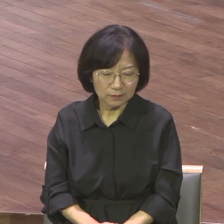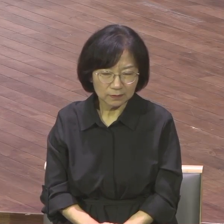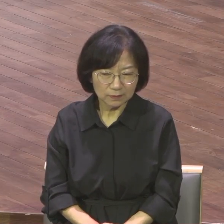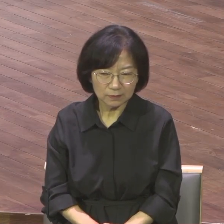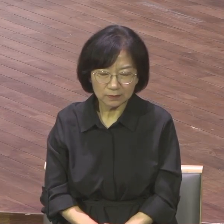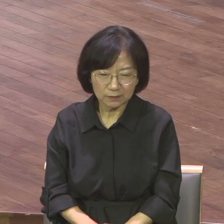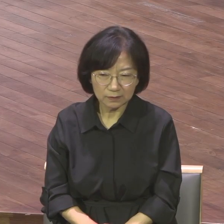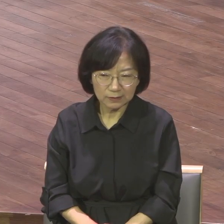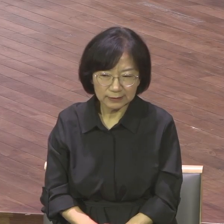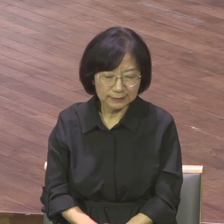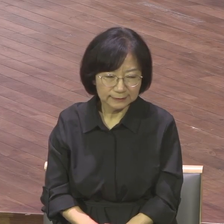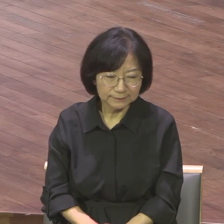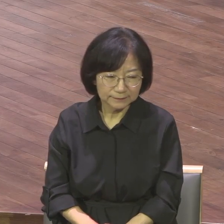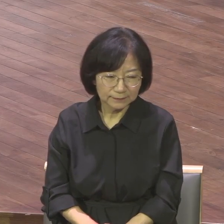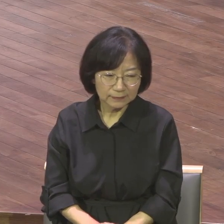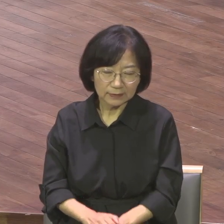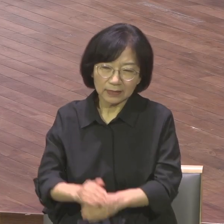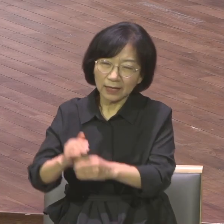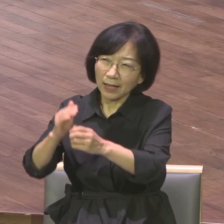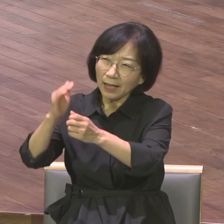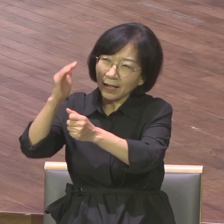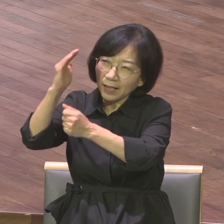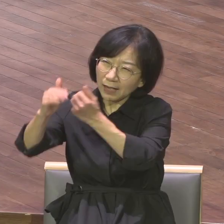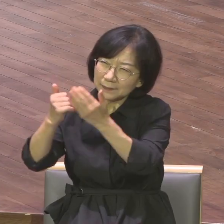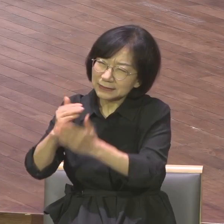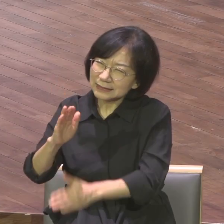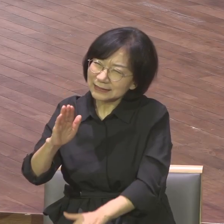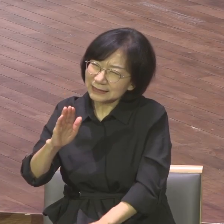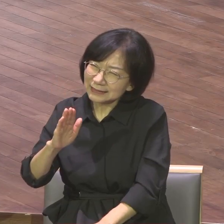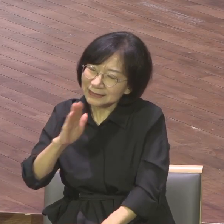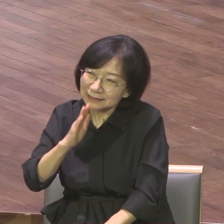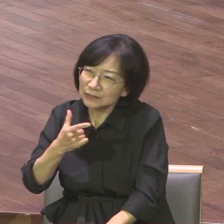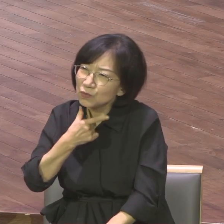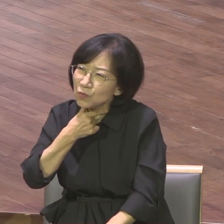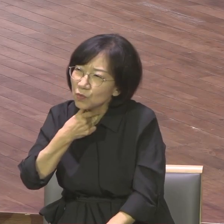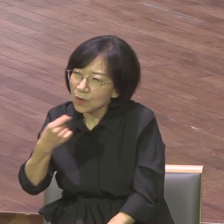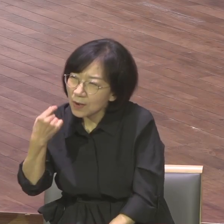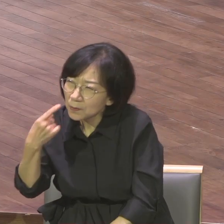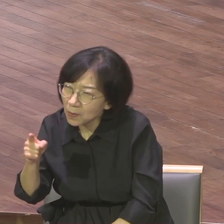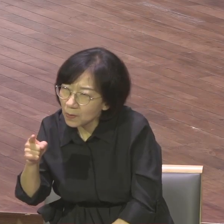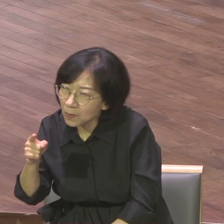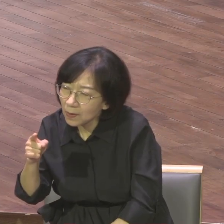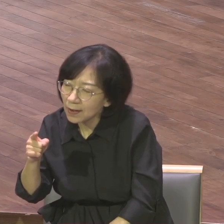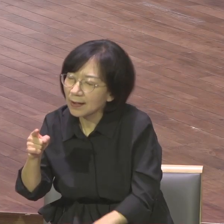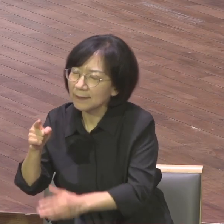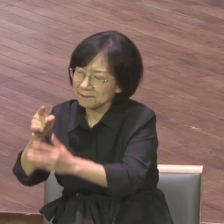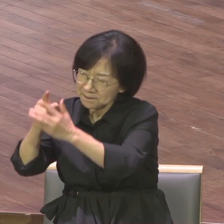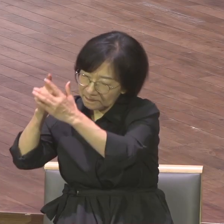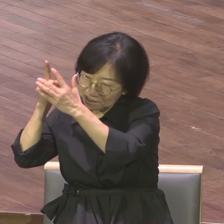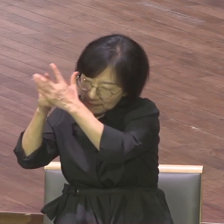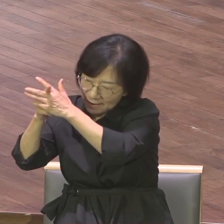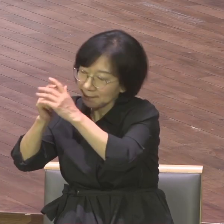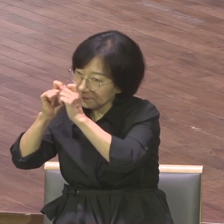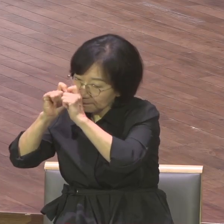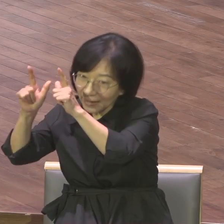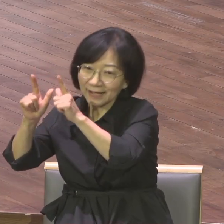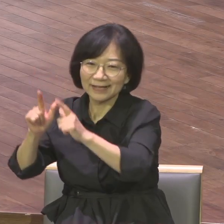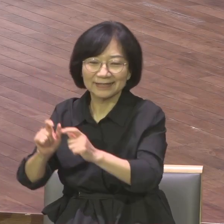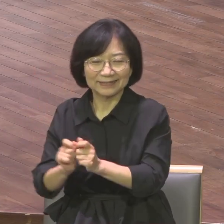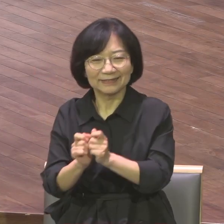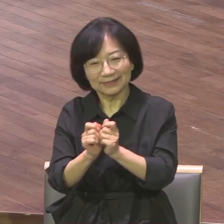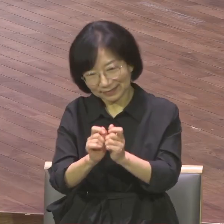창조주 하나님의 본심을 알았다는 것입니다. 이 특징입니다. 하나님의 본심을 알아.